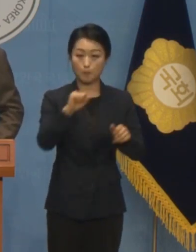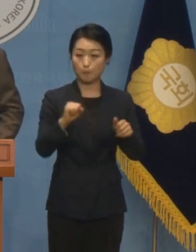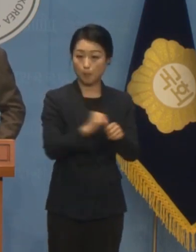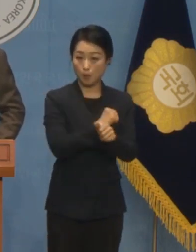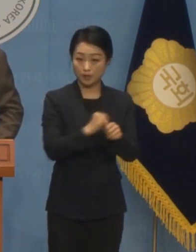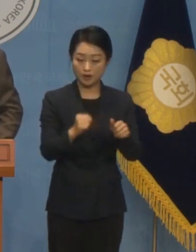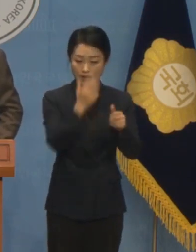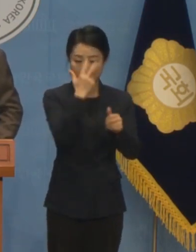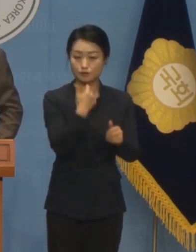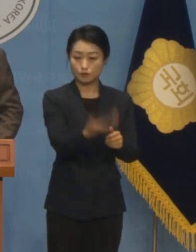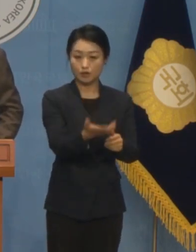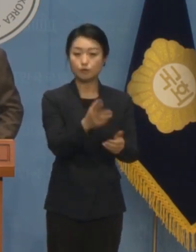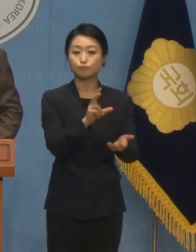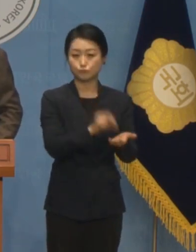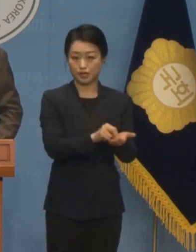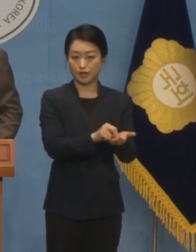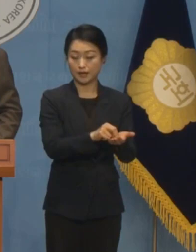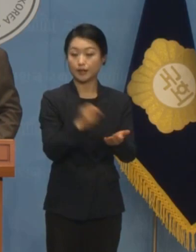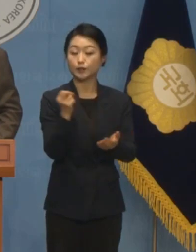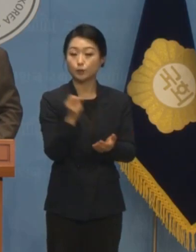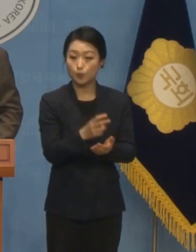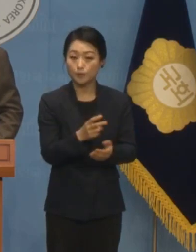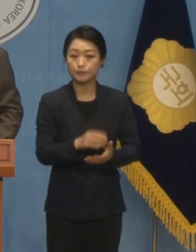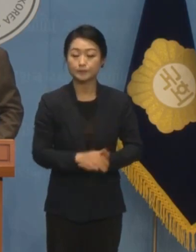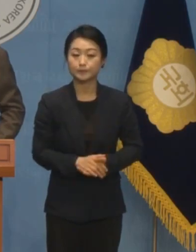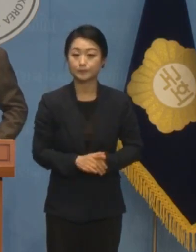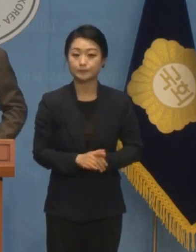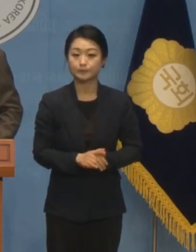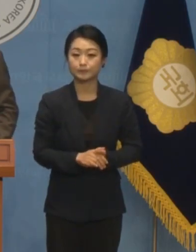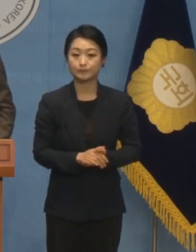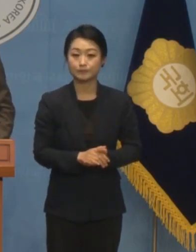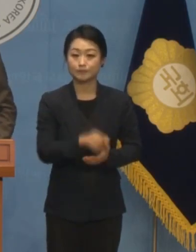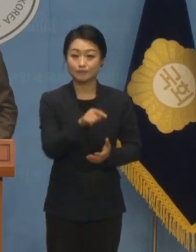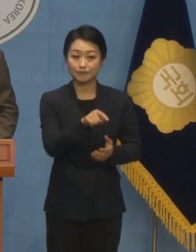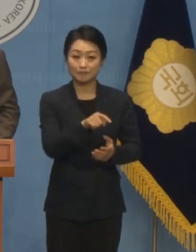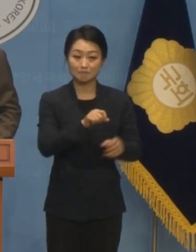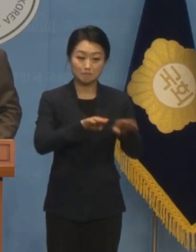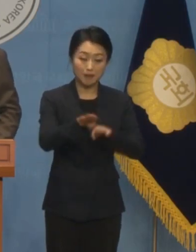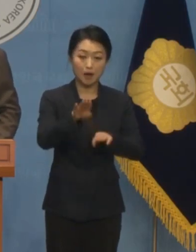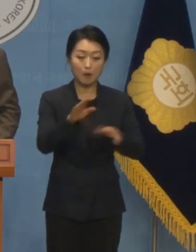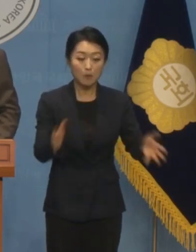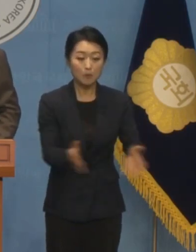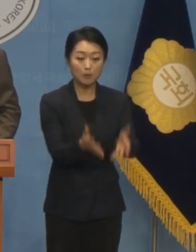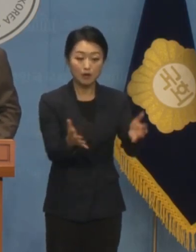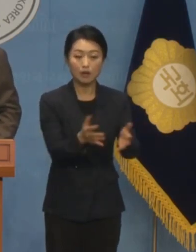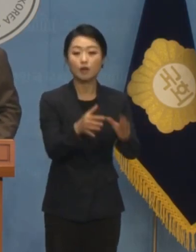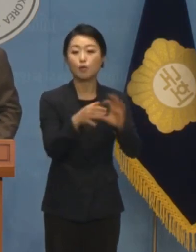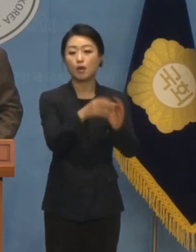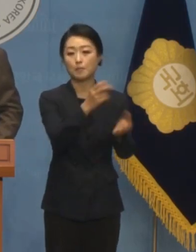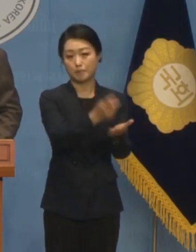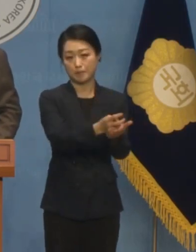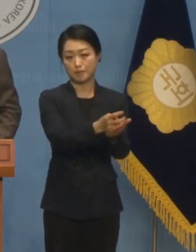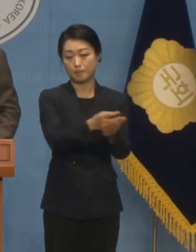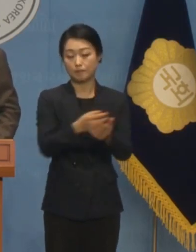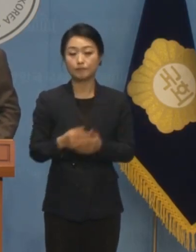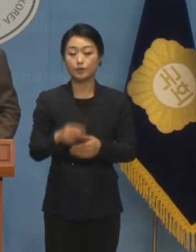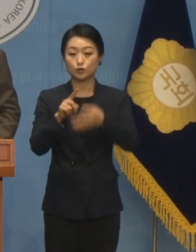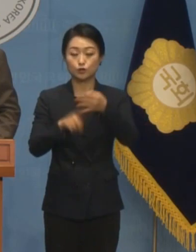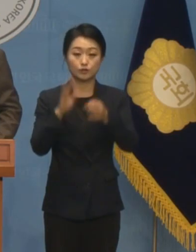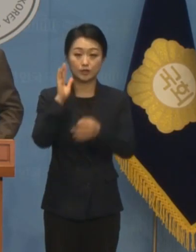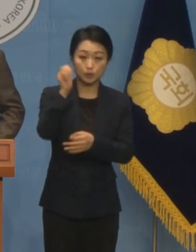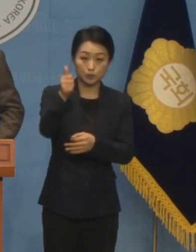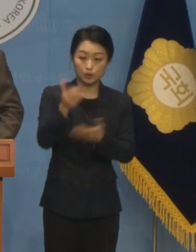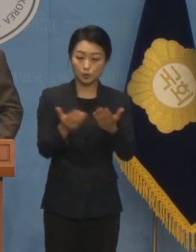폭력에 면죄부를 주고 더 나아가 날개를 달아주자는 법안입니다. 윤석열 정부가